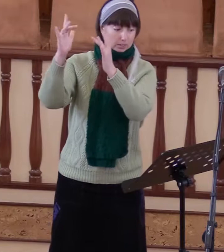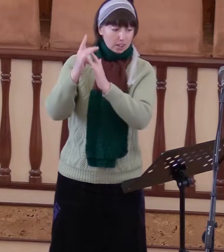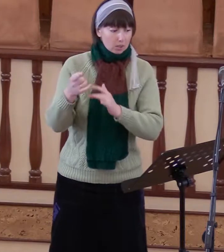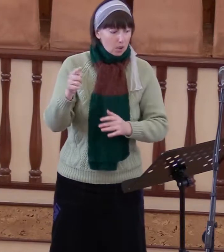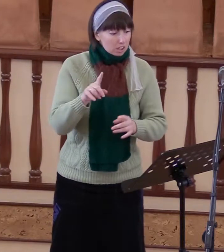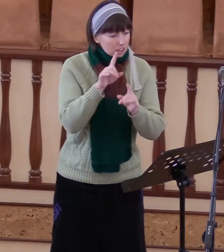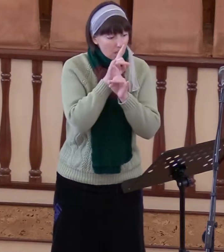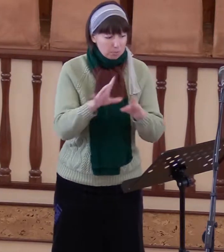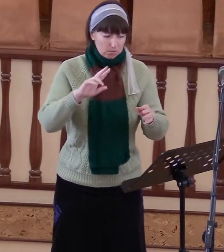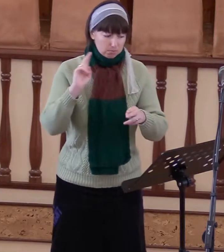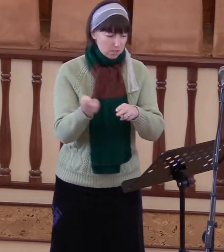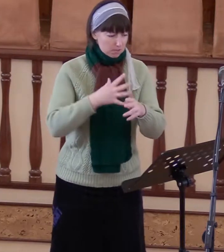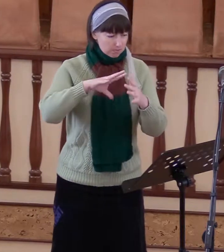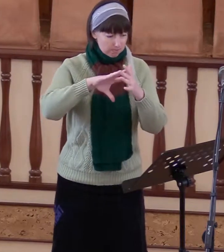Христа, тогда не будешь без плода.